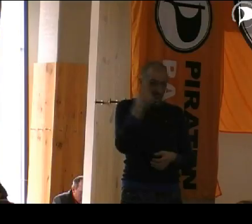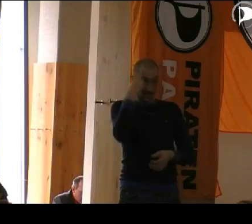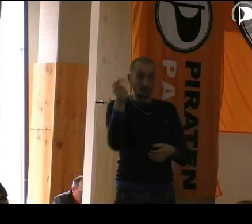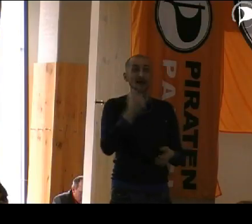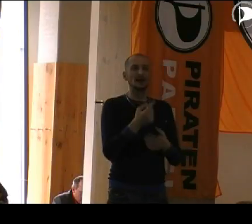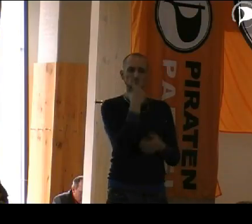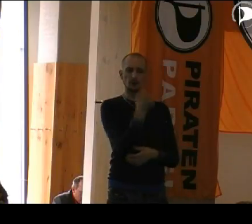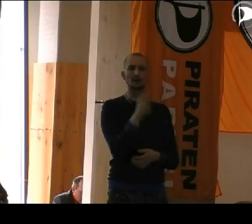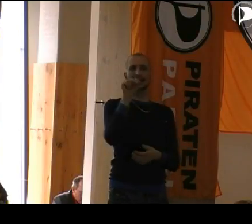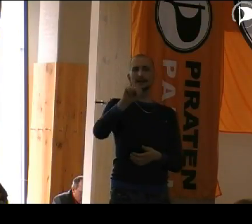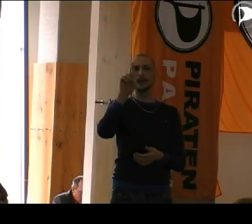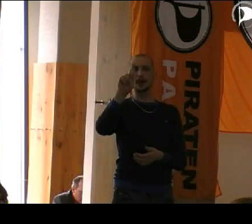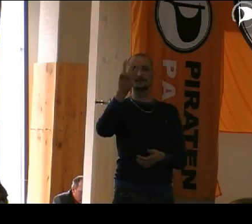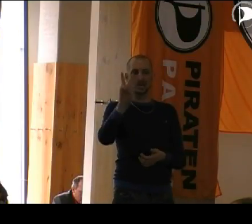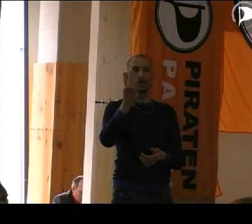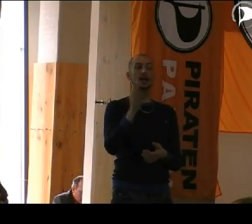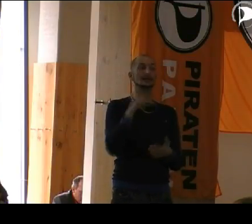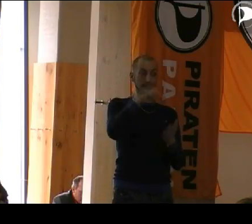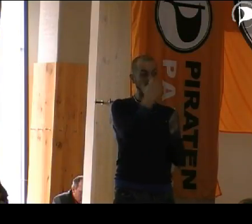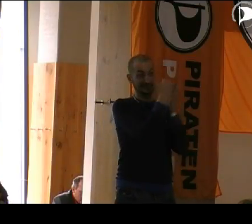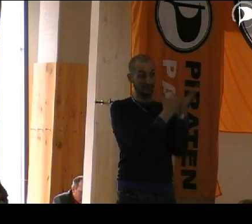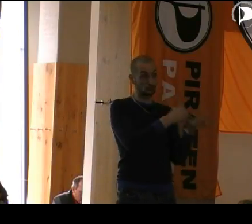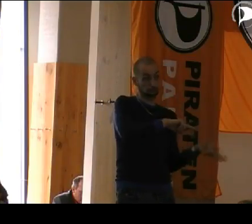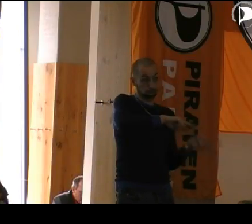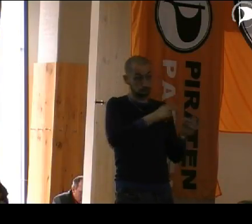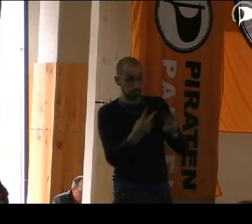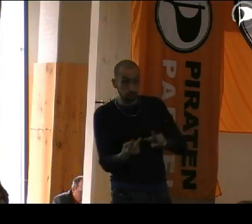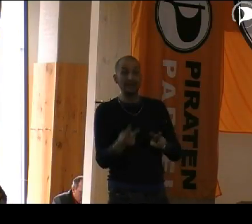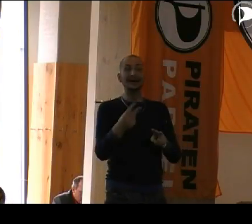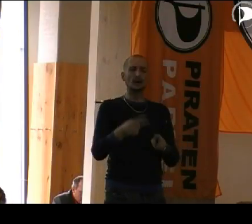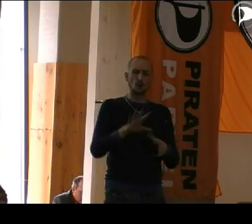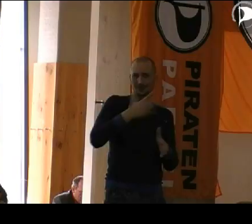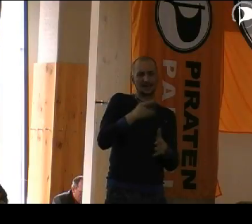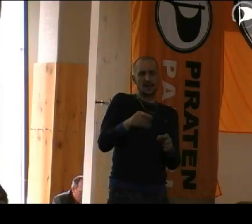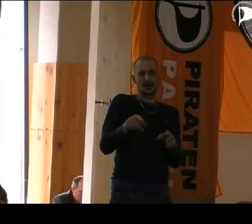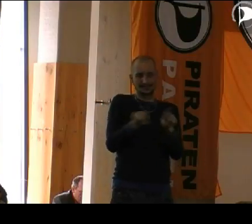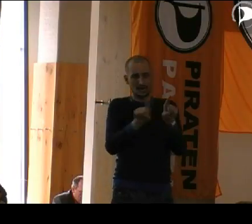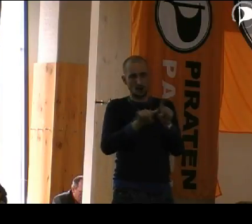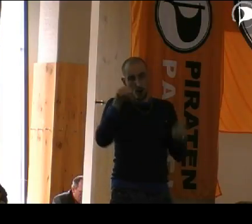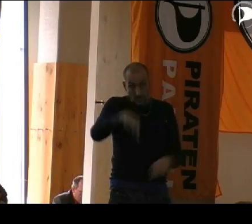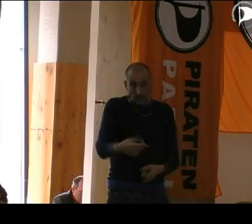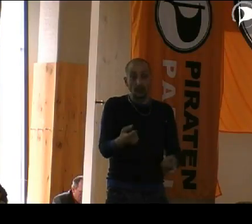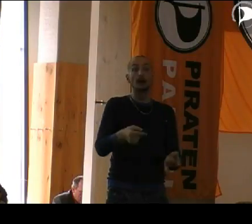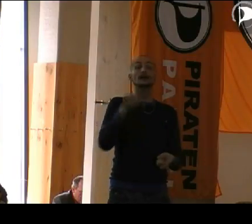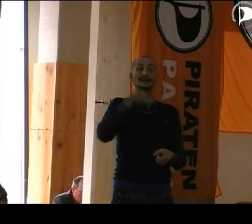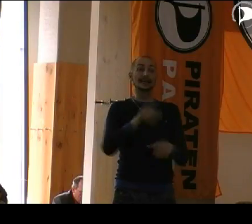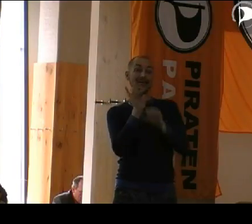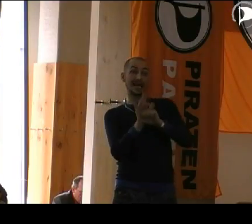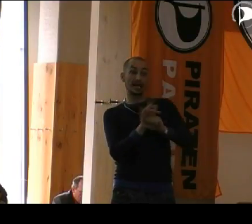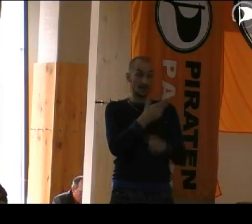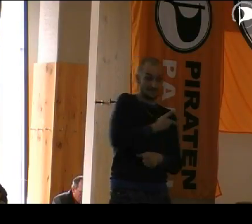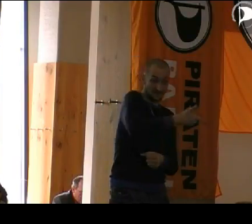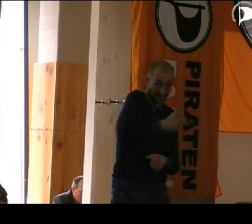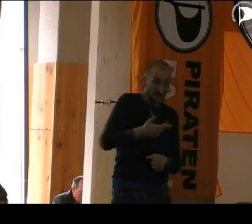wwf fordert die satzung geändert wurde in so geringen gefährliche richtung was heute haben also gegen eine verteidigung von